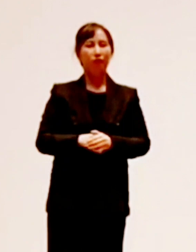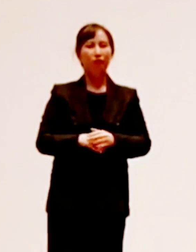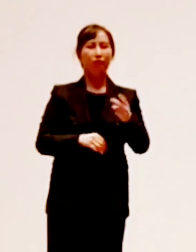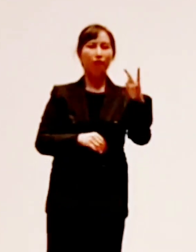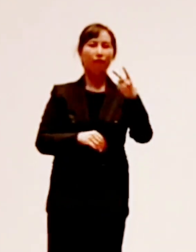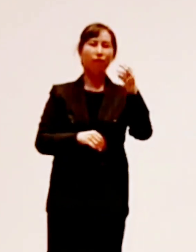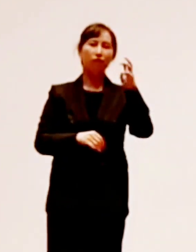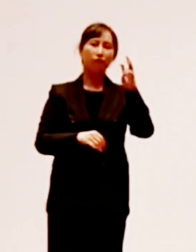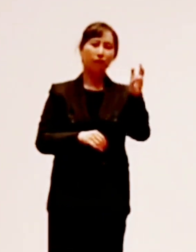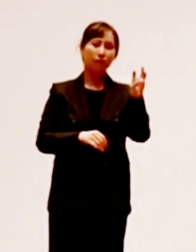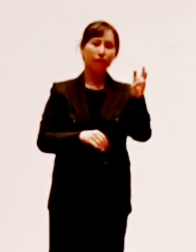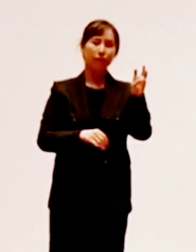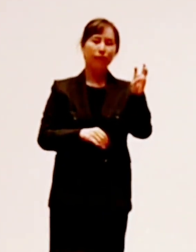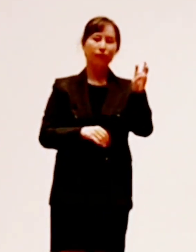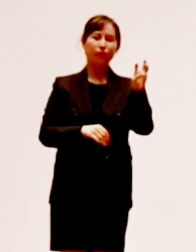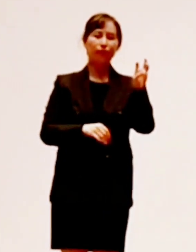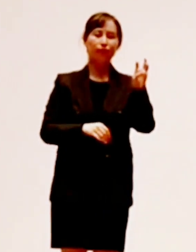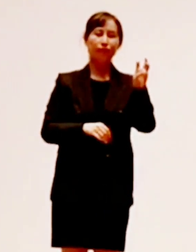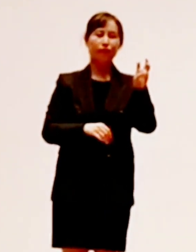2030년에